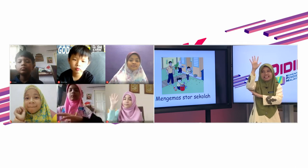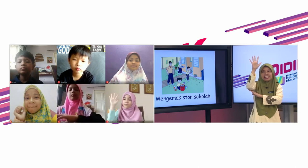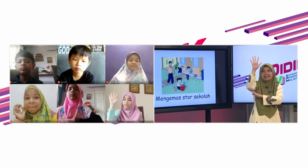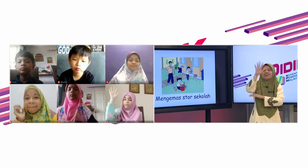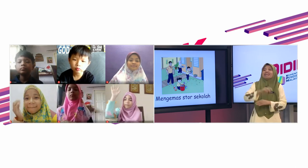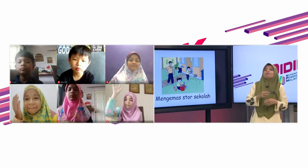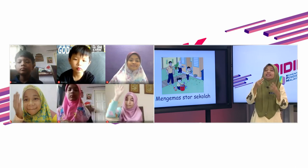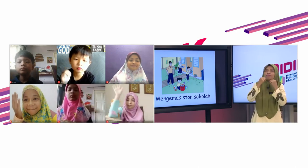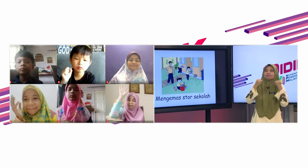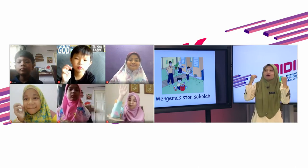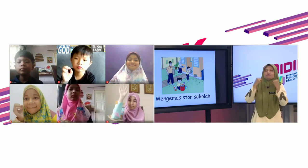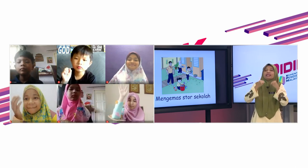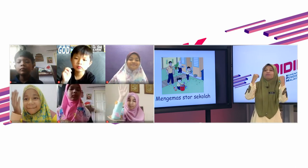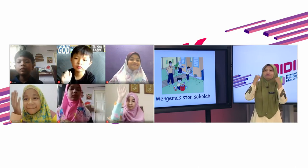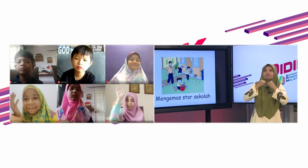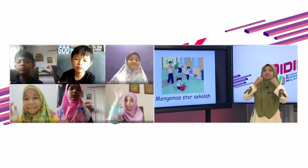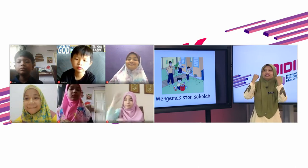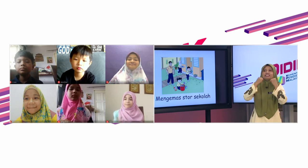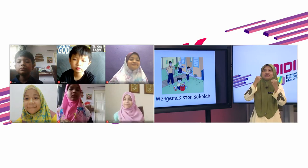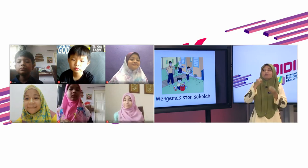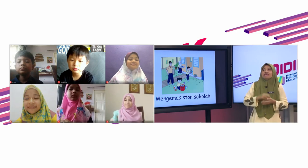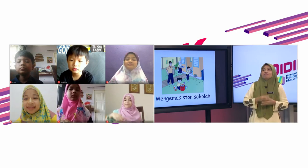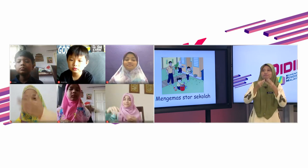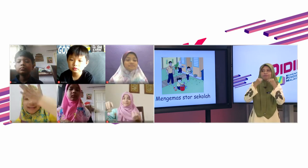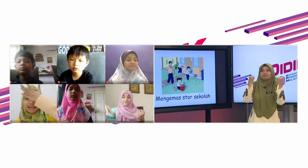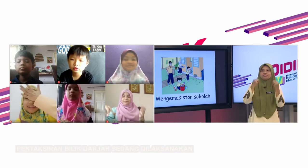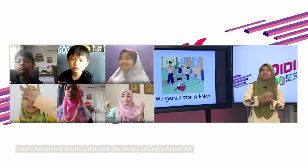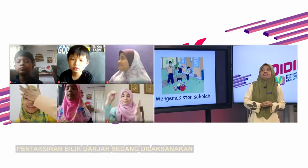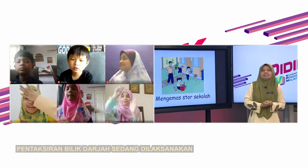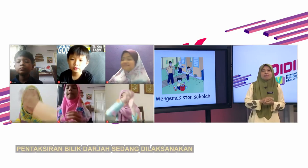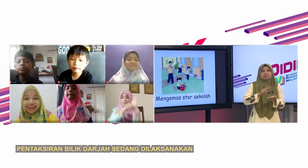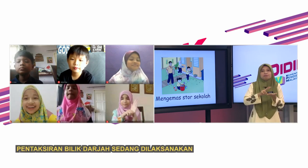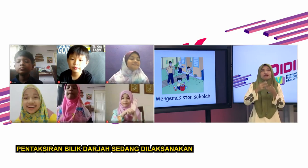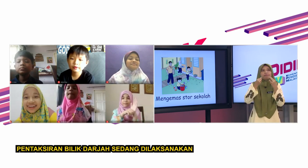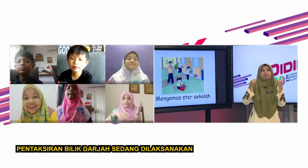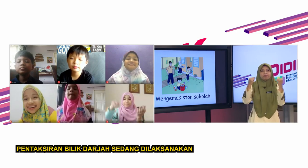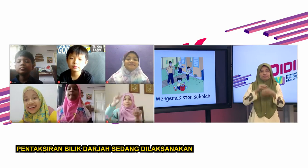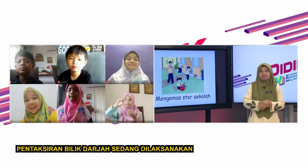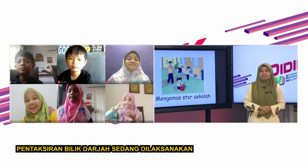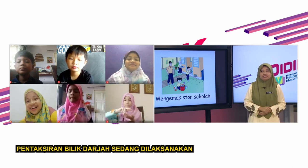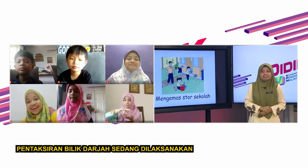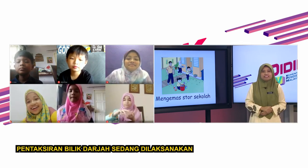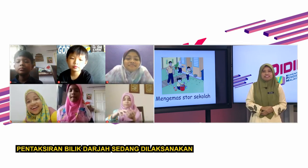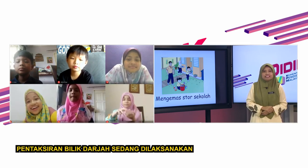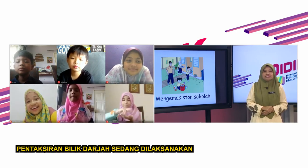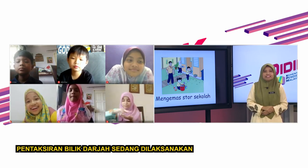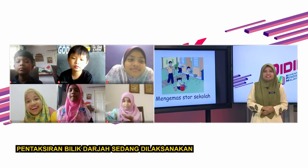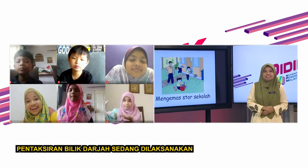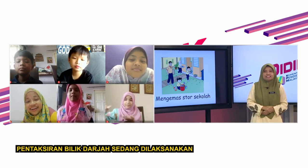Ada? Okey, Mariam. Mariam. Mariam. Okey, Mariam. Okey, baca Mariam.